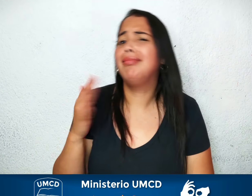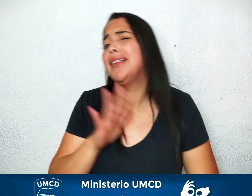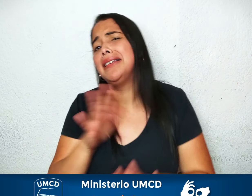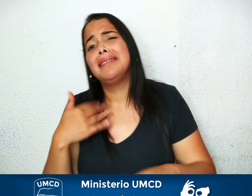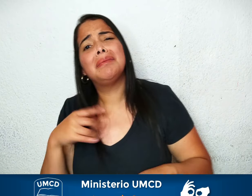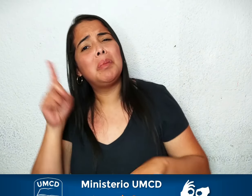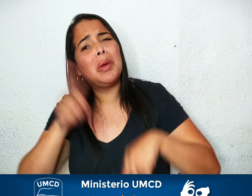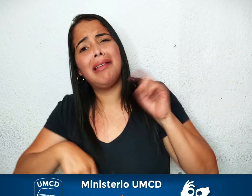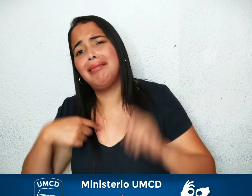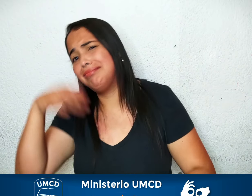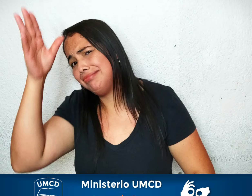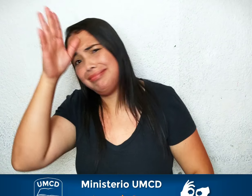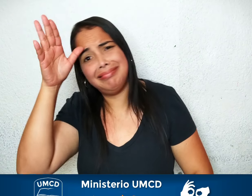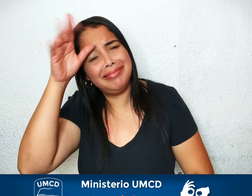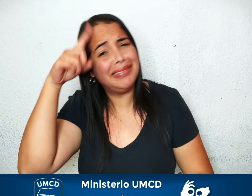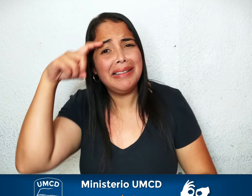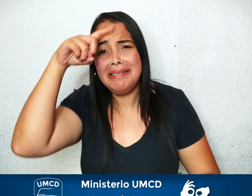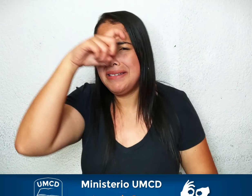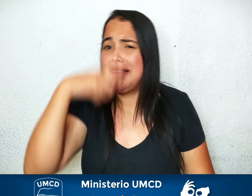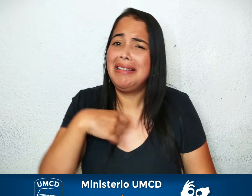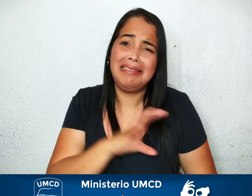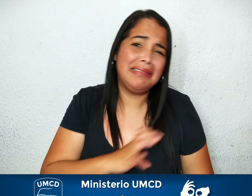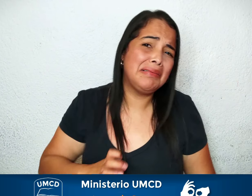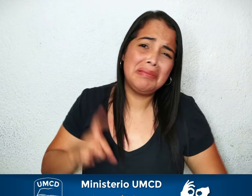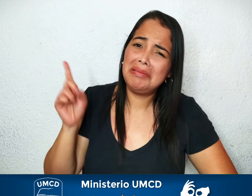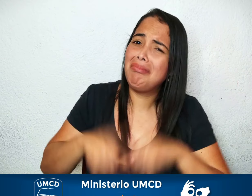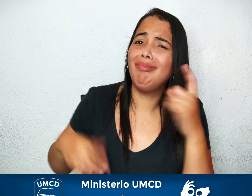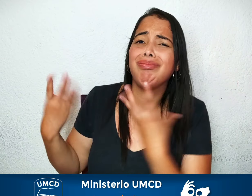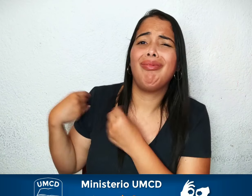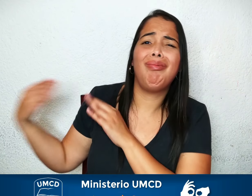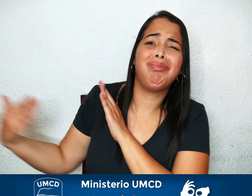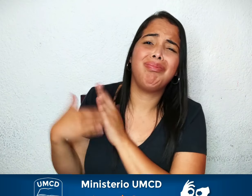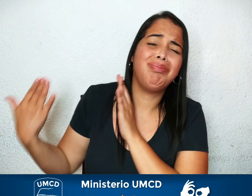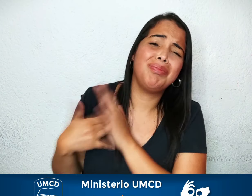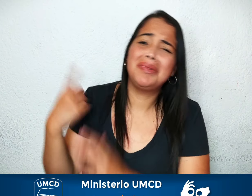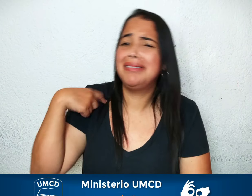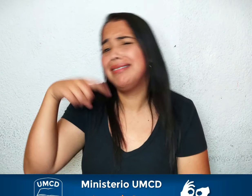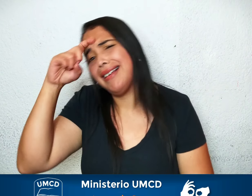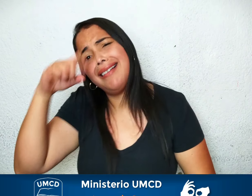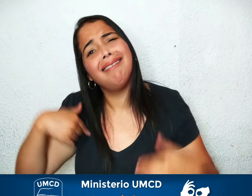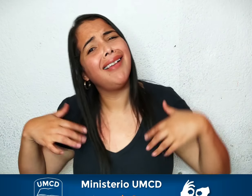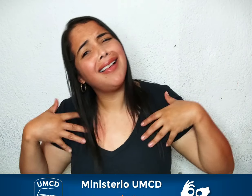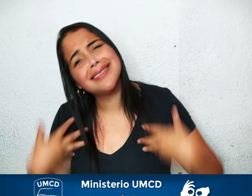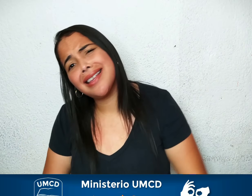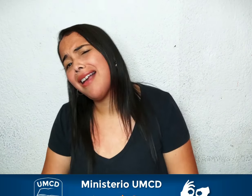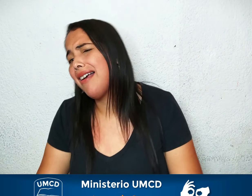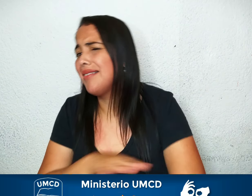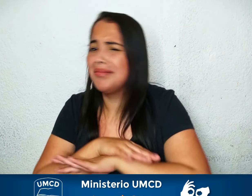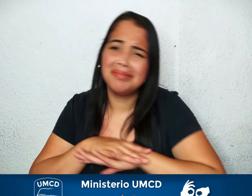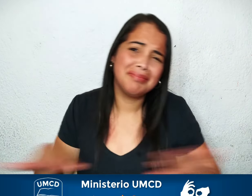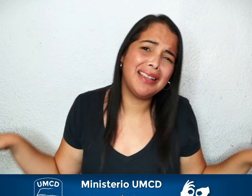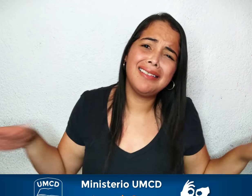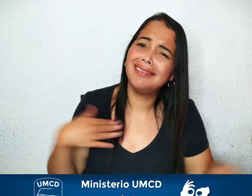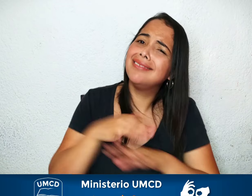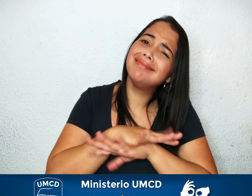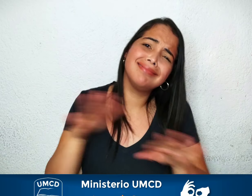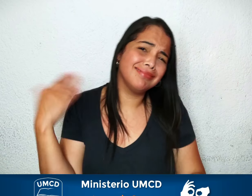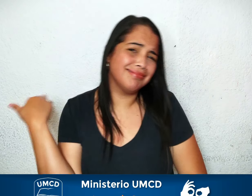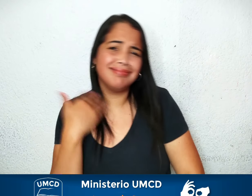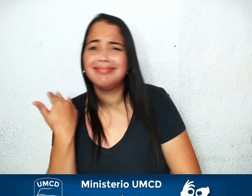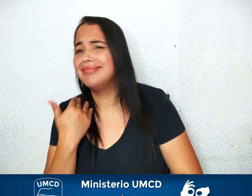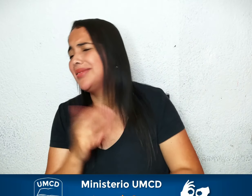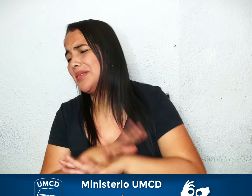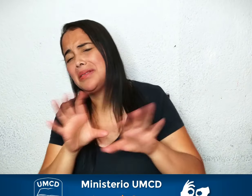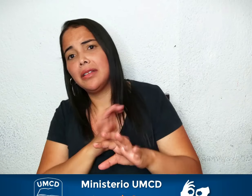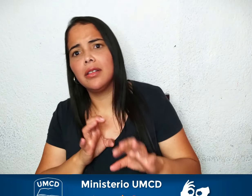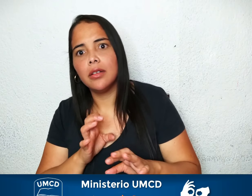animo a que siga adelante. Le animo a que si está cansado, si siente que las cosas ya no avanzan y que usted ya se está